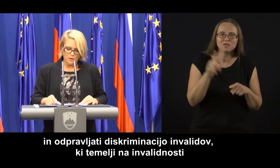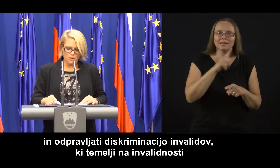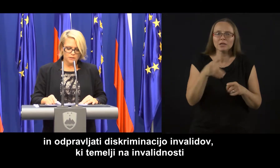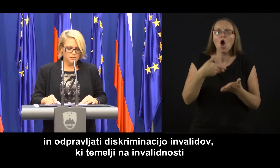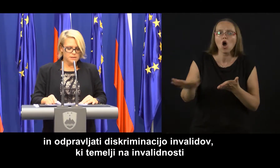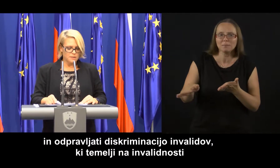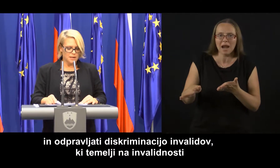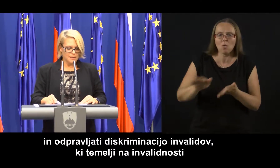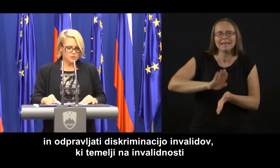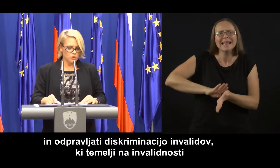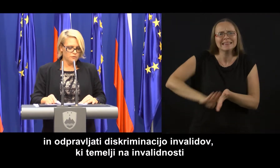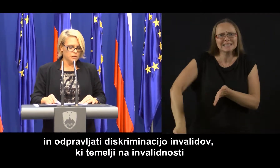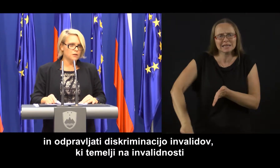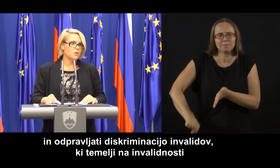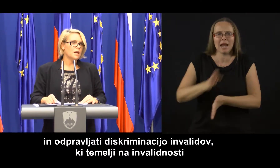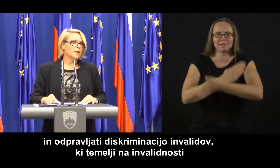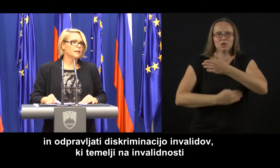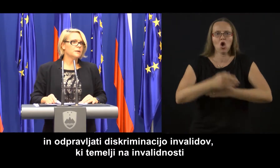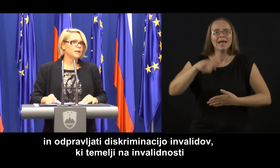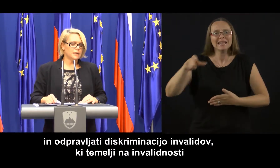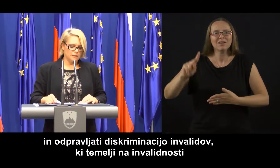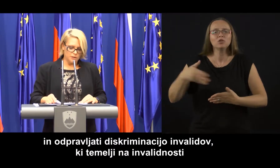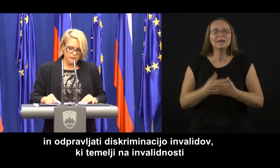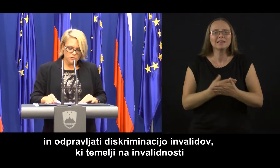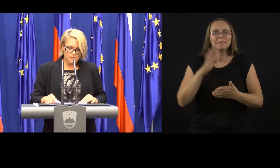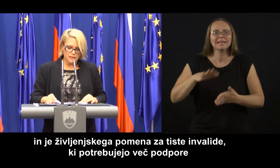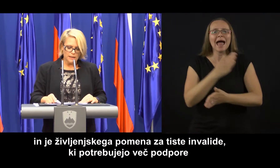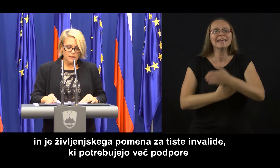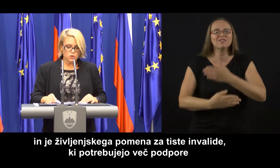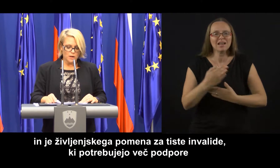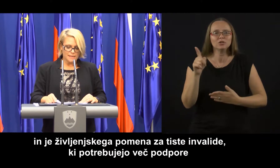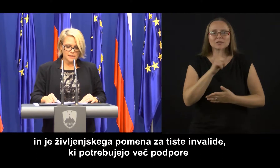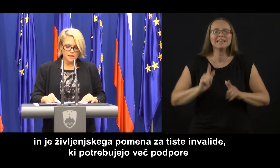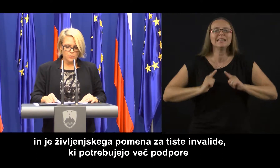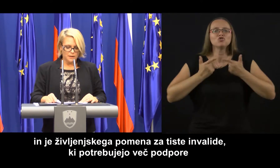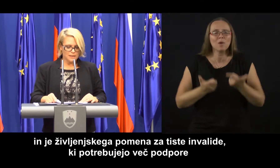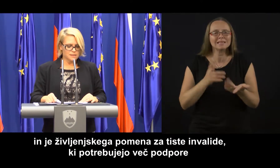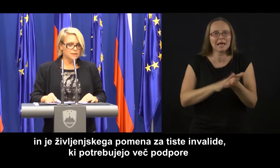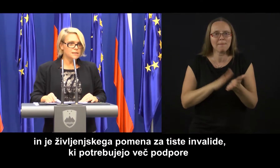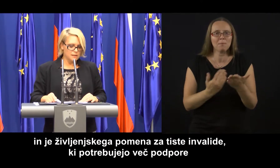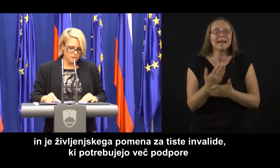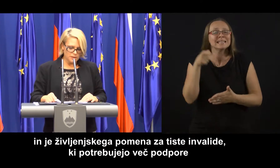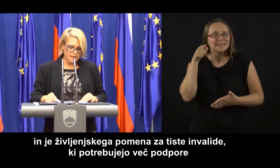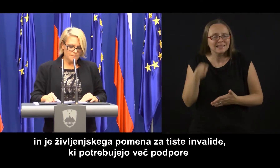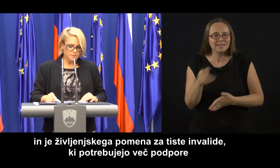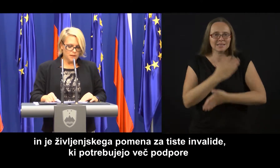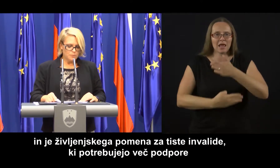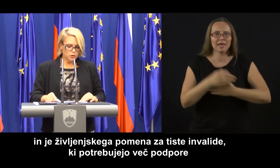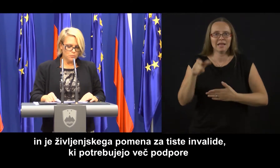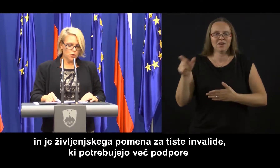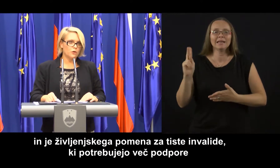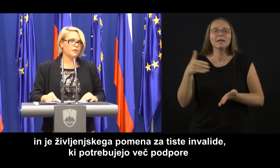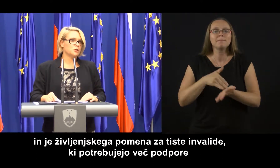in odpravljati diskriminacijo invalidov, ki temelji na invalidnosti in je življenjskega pomena za tiste invalide,